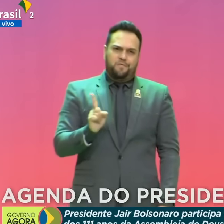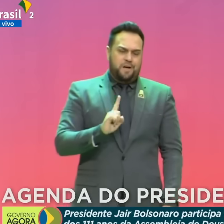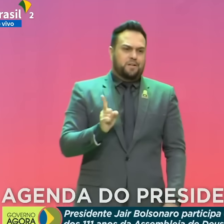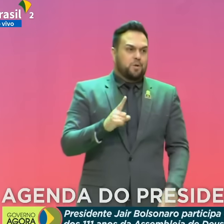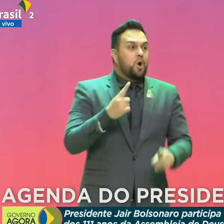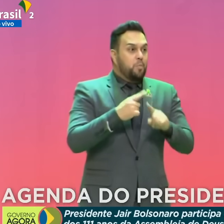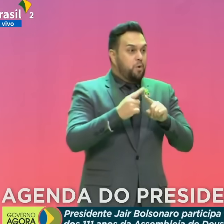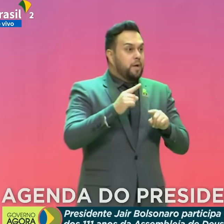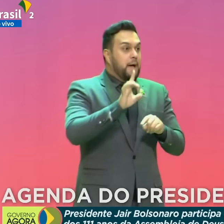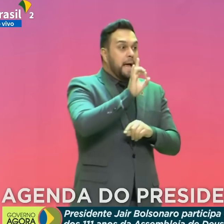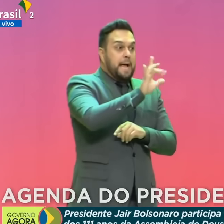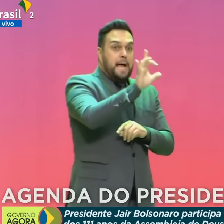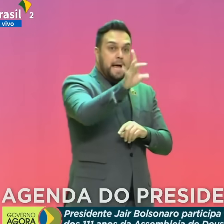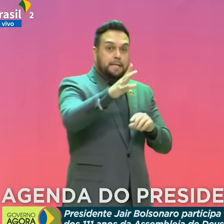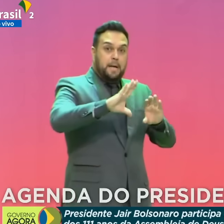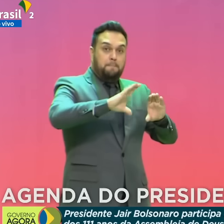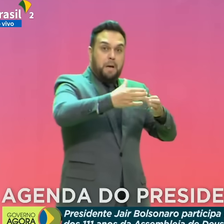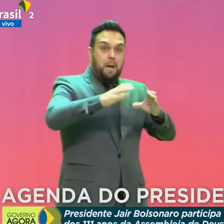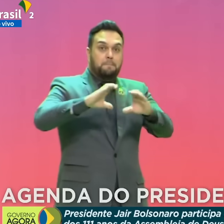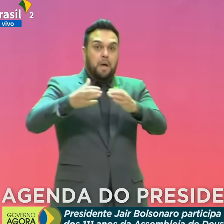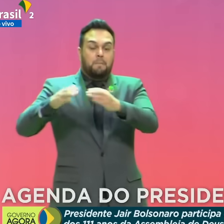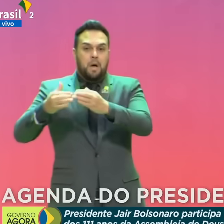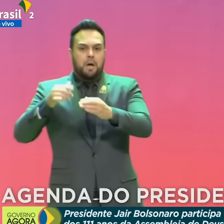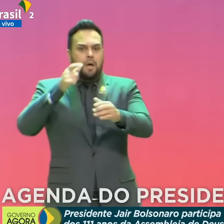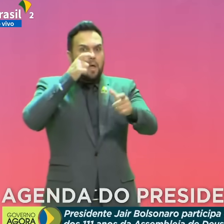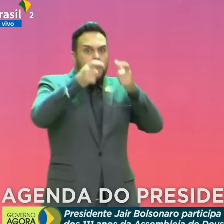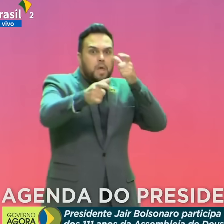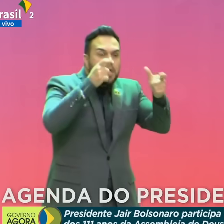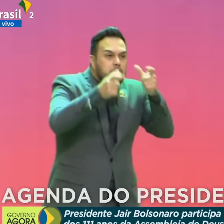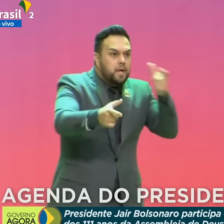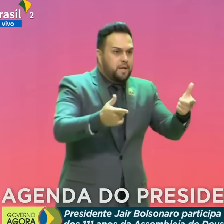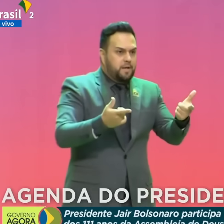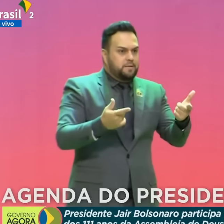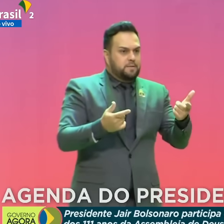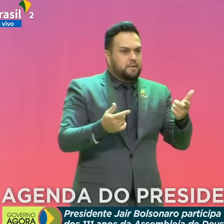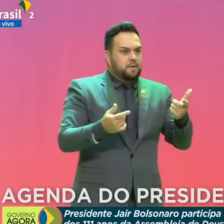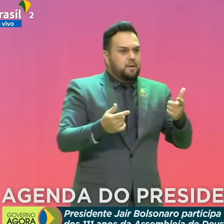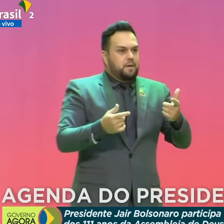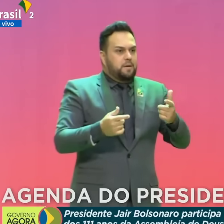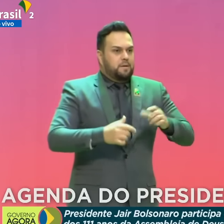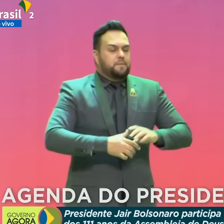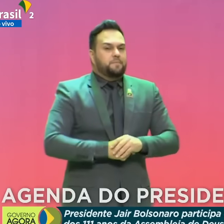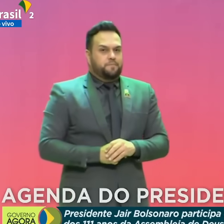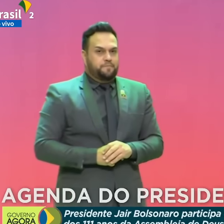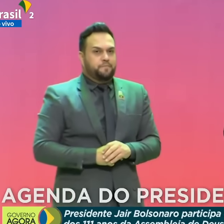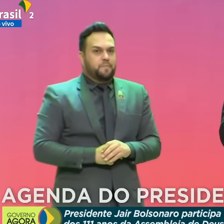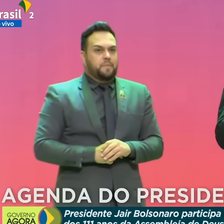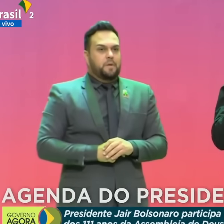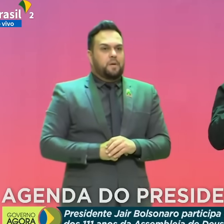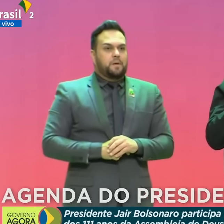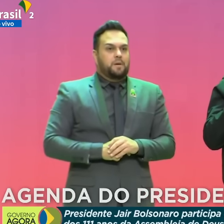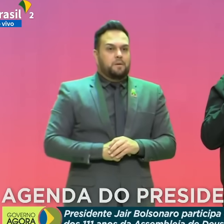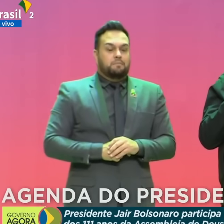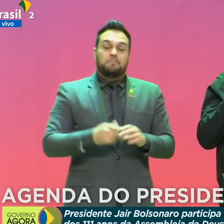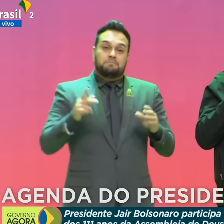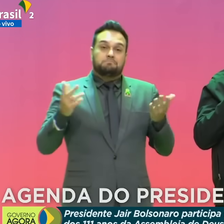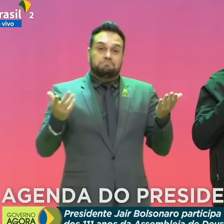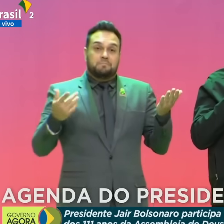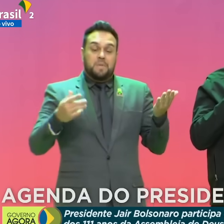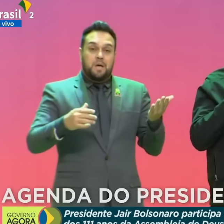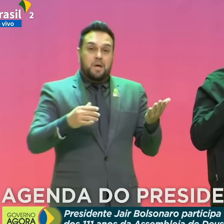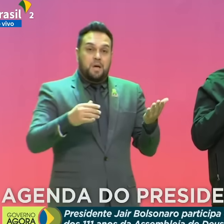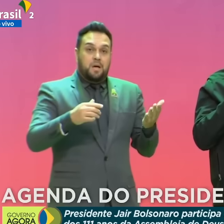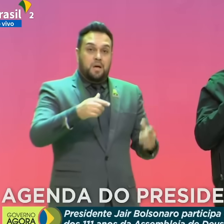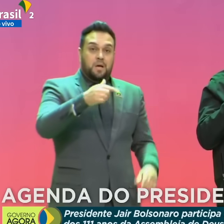os interesses de sempre se faziam presente. Peguei um Brasil numa